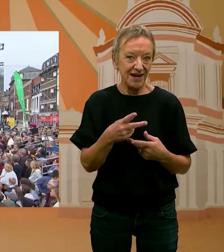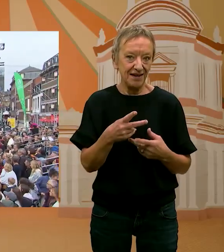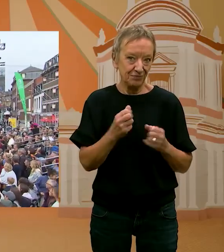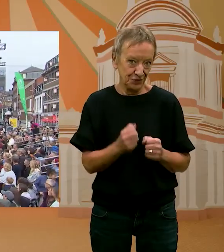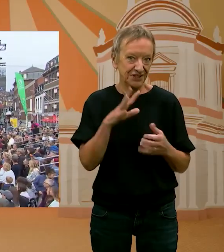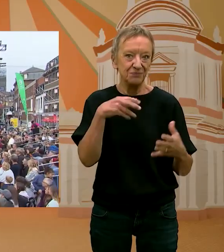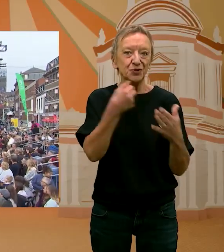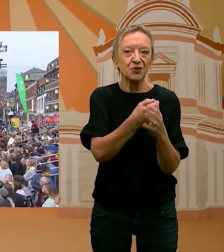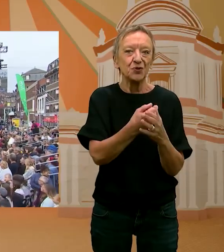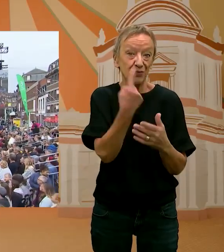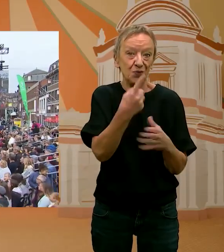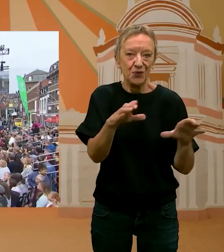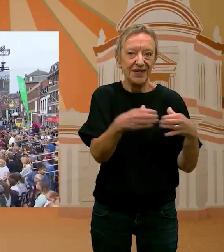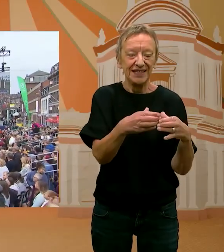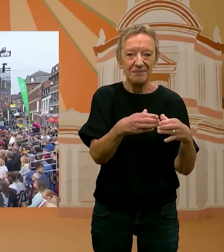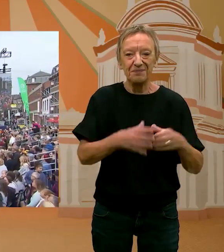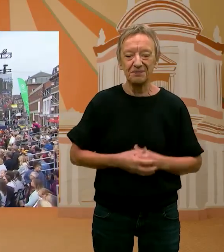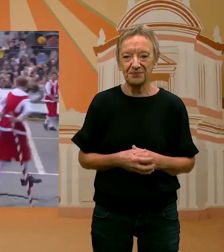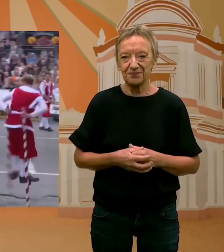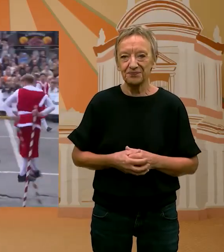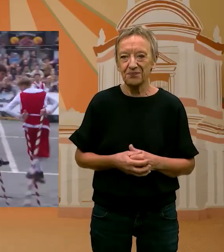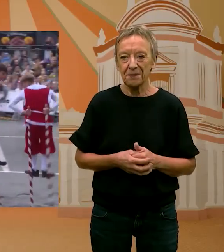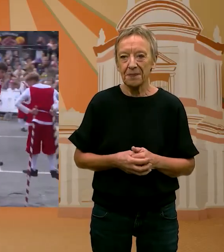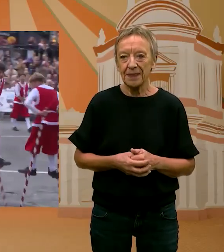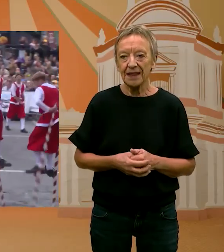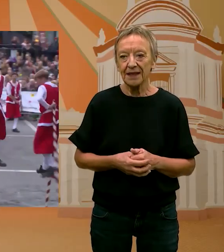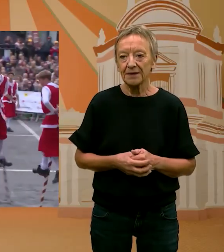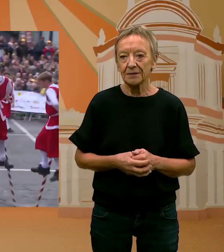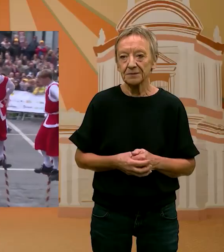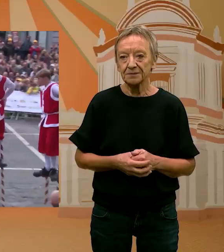tout le public qui est là et qui vous encourage, c'est vraiment... Et puis après, c'est tombé sur toi, évidemment. Oui, et puis